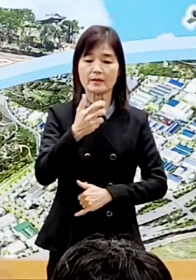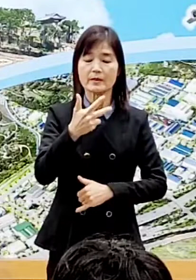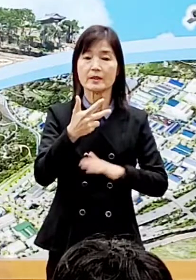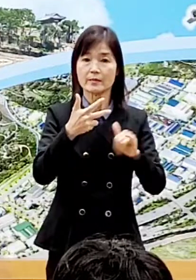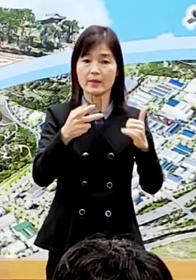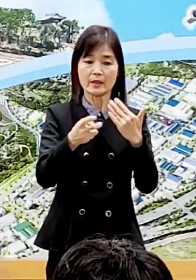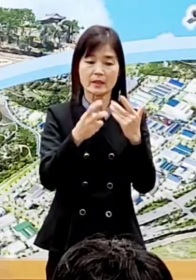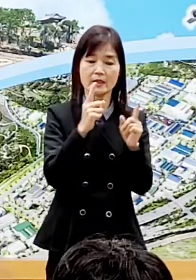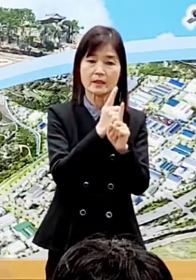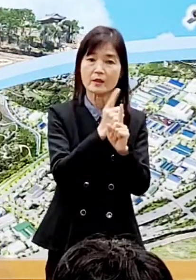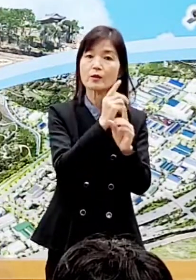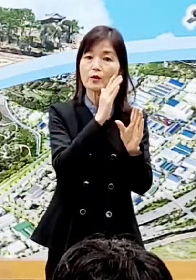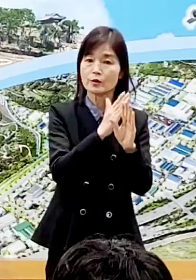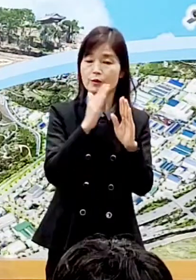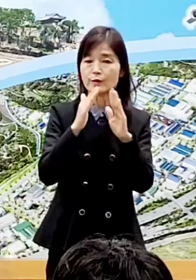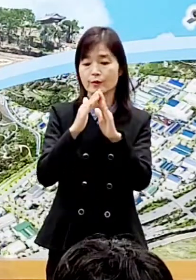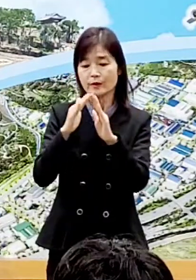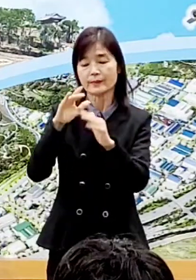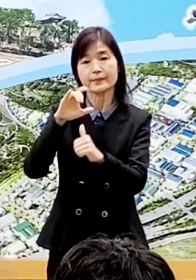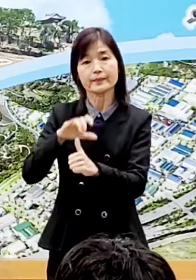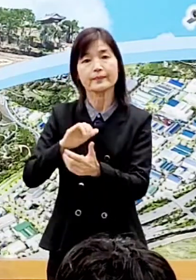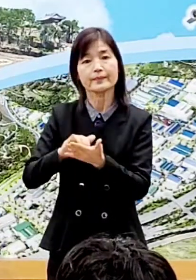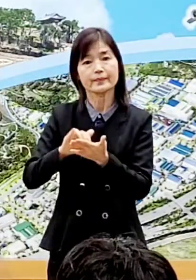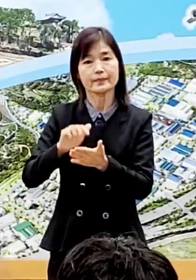2,987명은 치료 중이고 자가격리자는